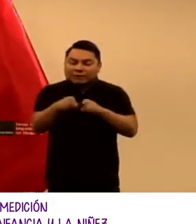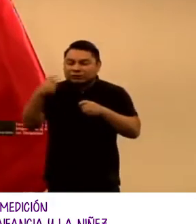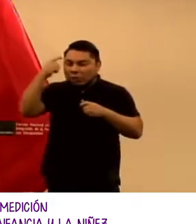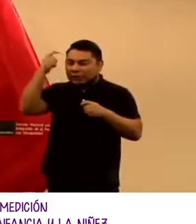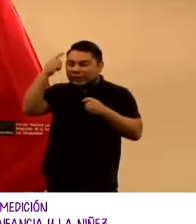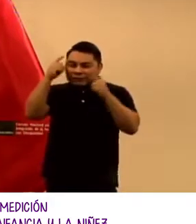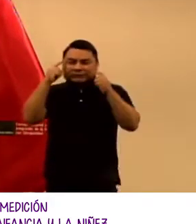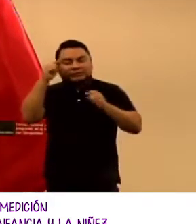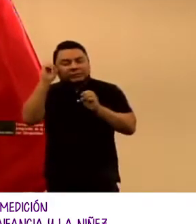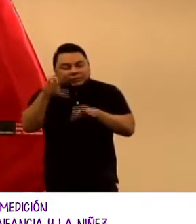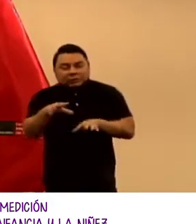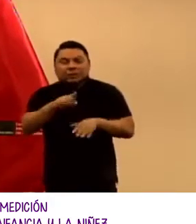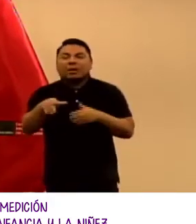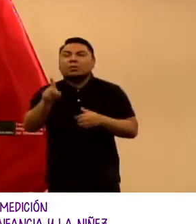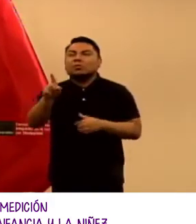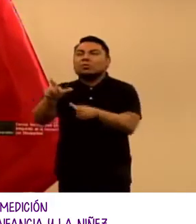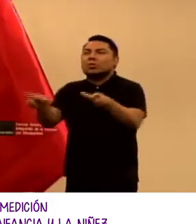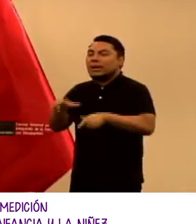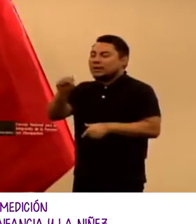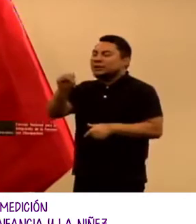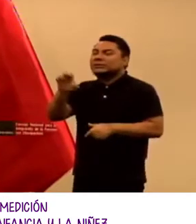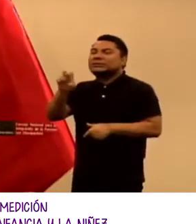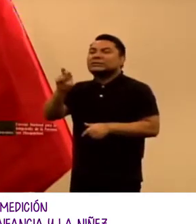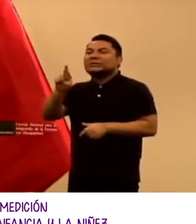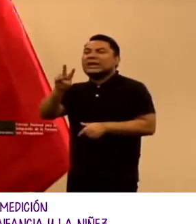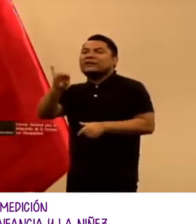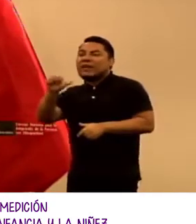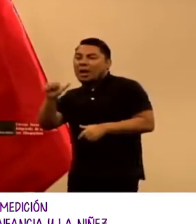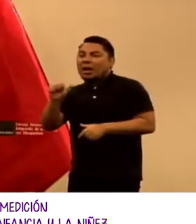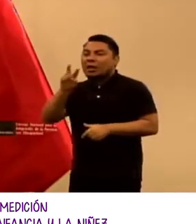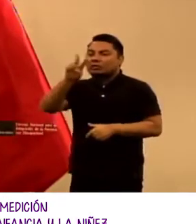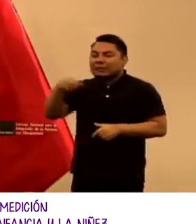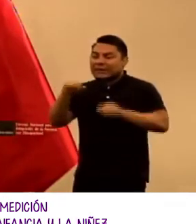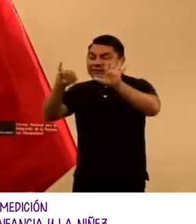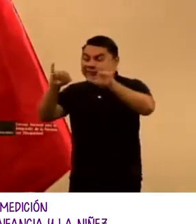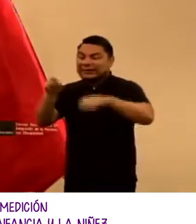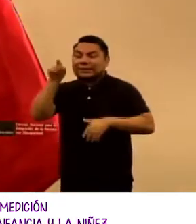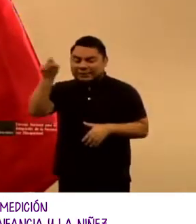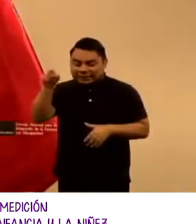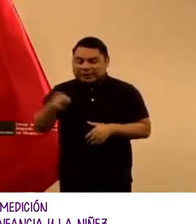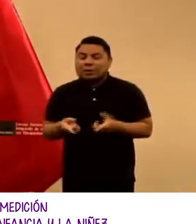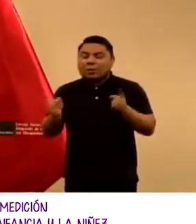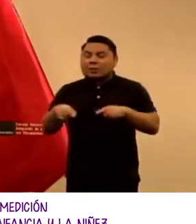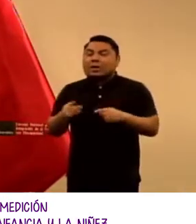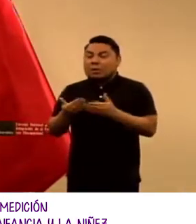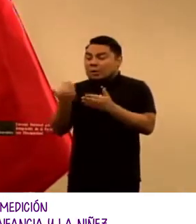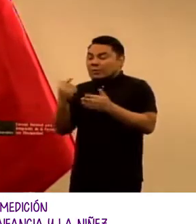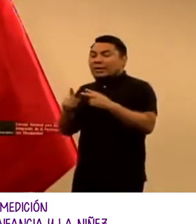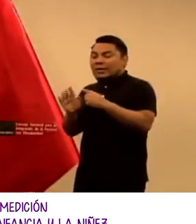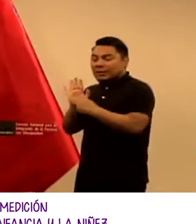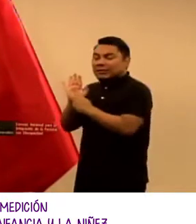específicamente una que se realizó en Serbia en 2016, justo antes de el lanzamiento